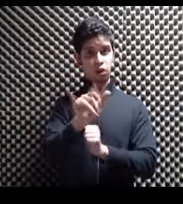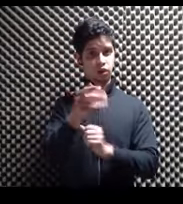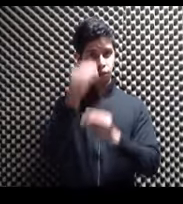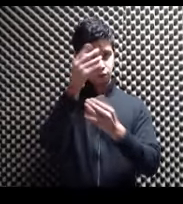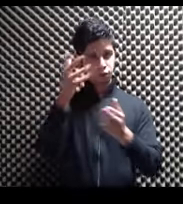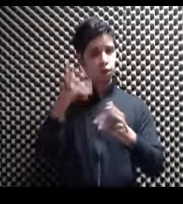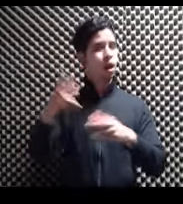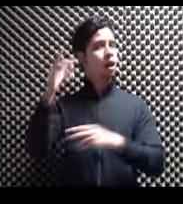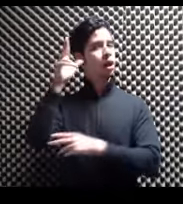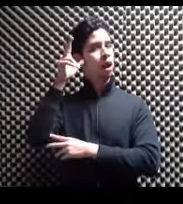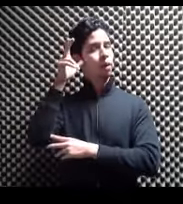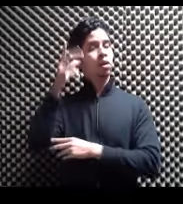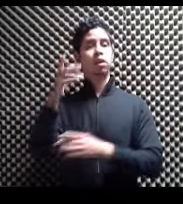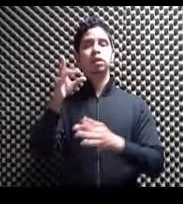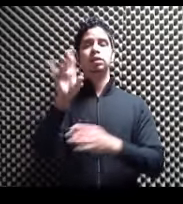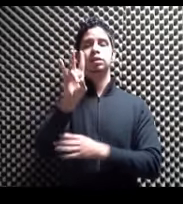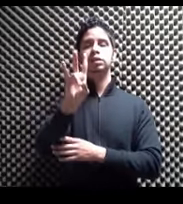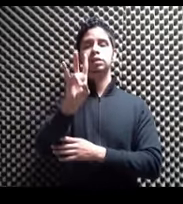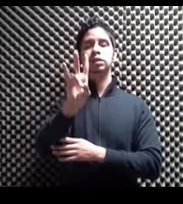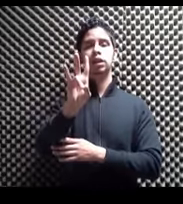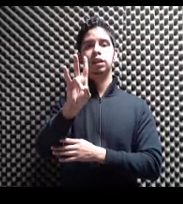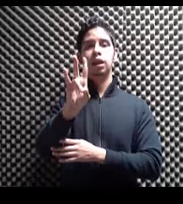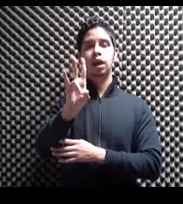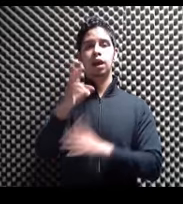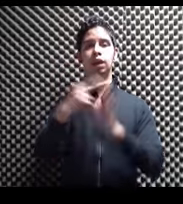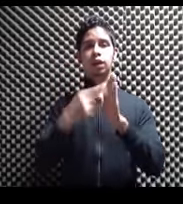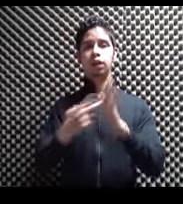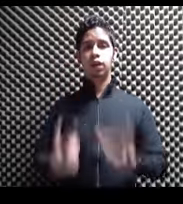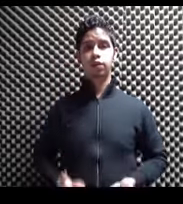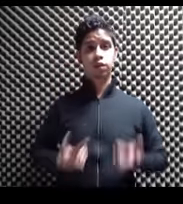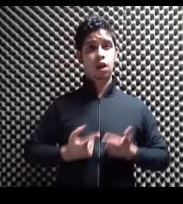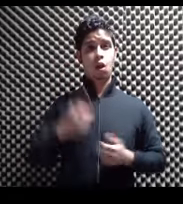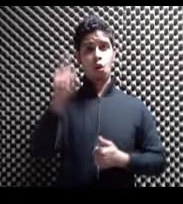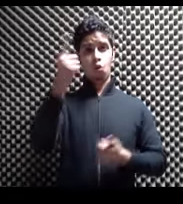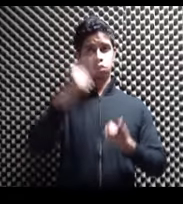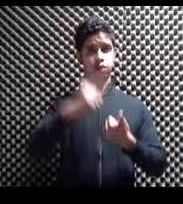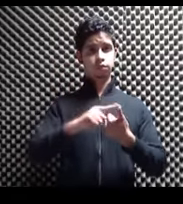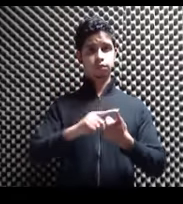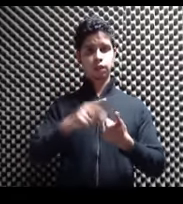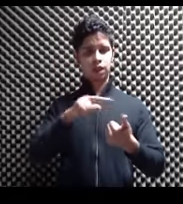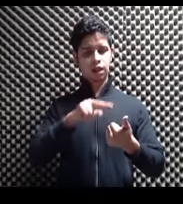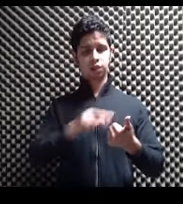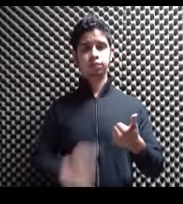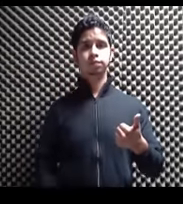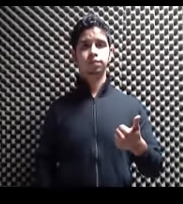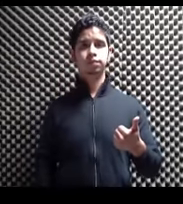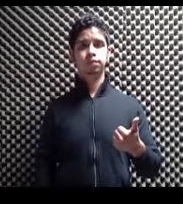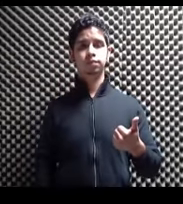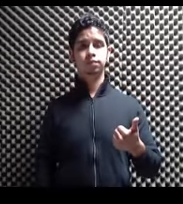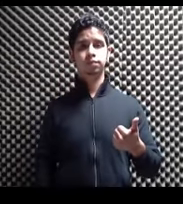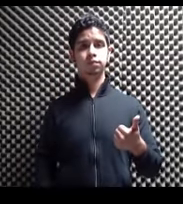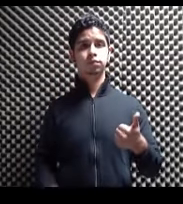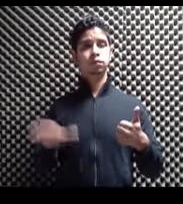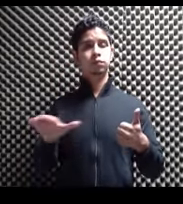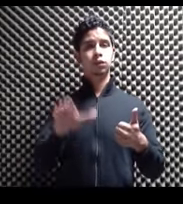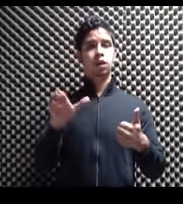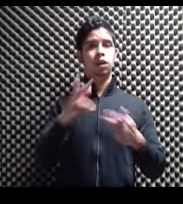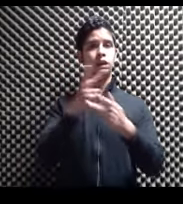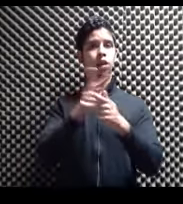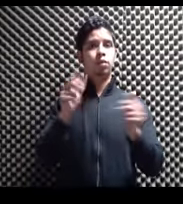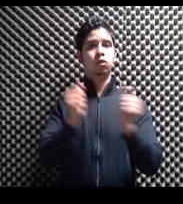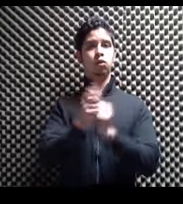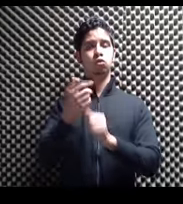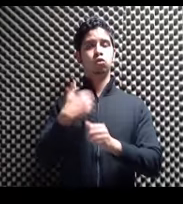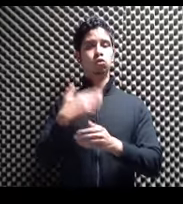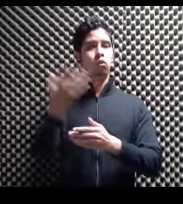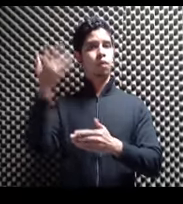vida. 1. Lee la primera, Javier. 1. Haz las paces con tu pasado. Es importante. 2. ¿Lo